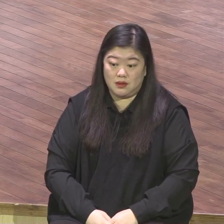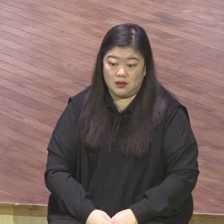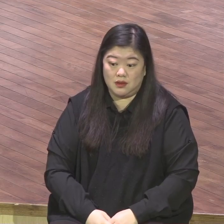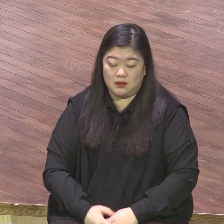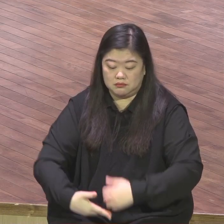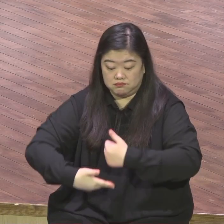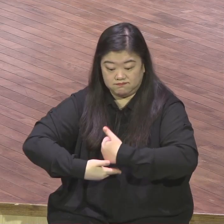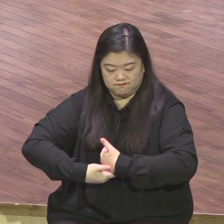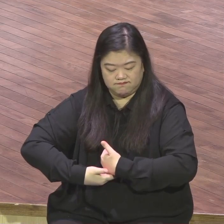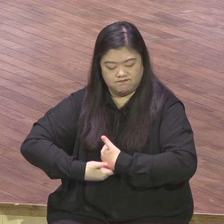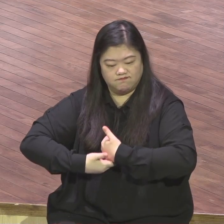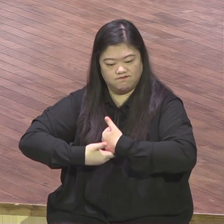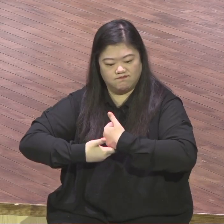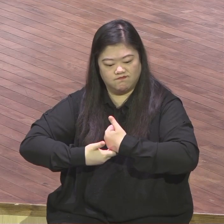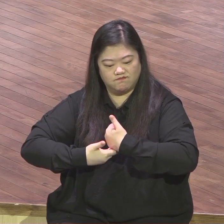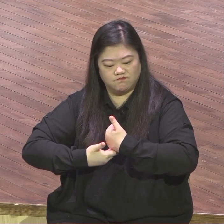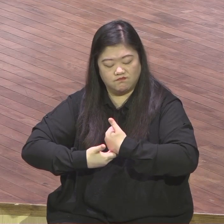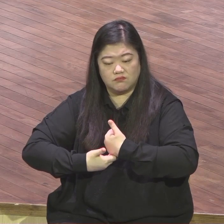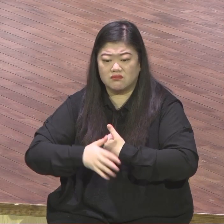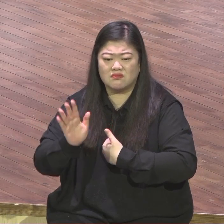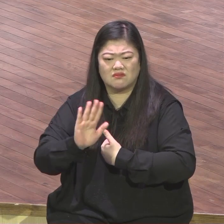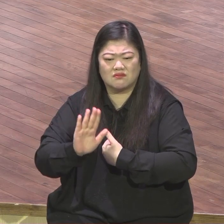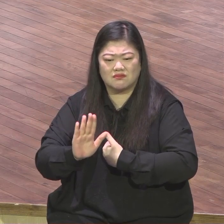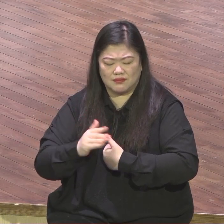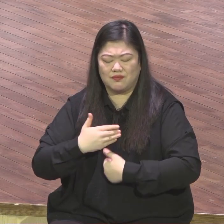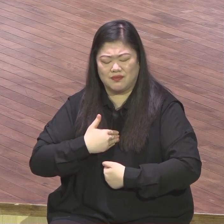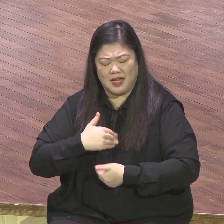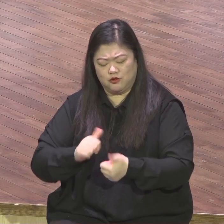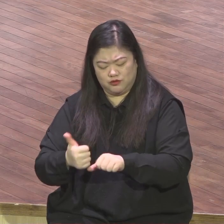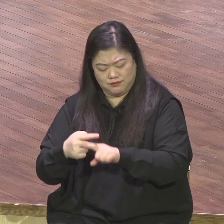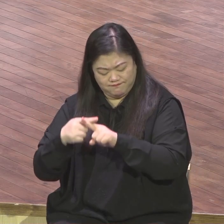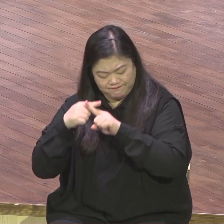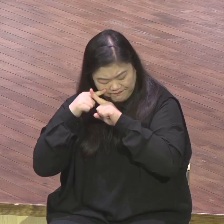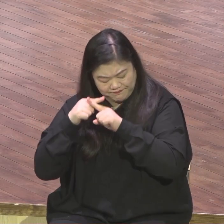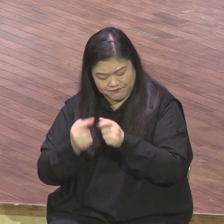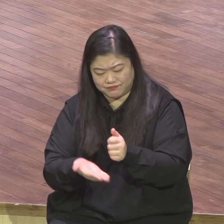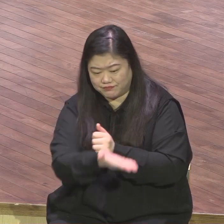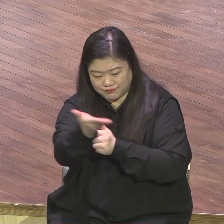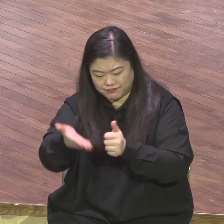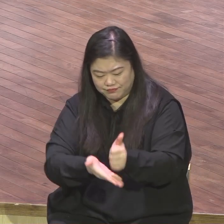하고 마지막 목숨까지도 대속물로 주기하기 위해서.